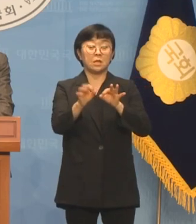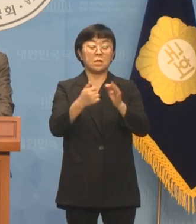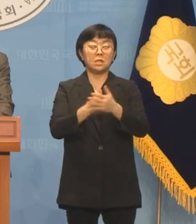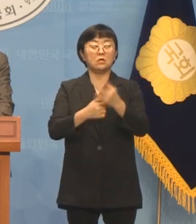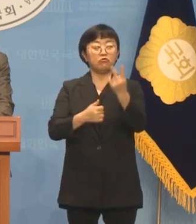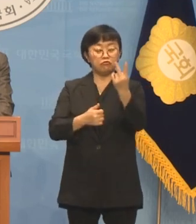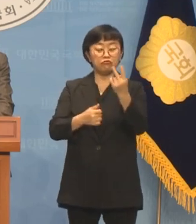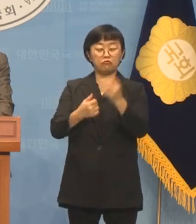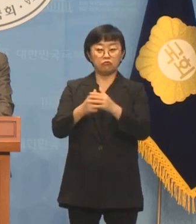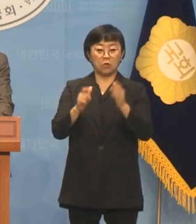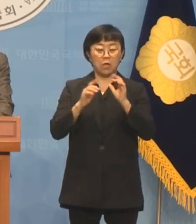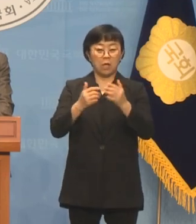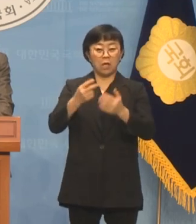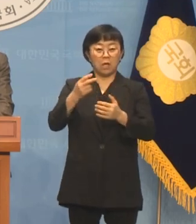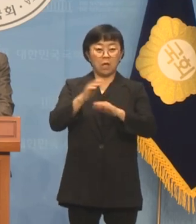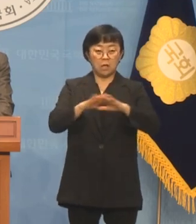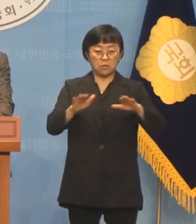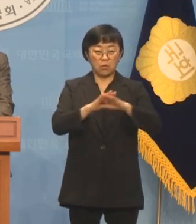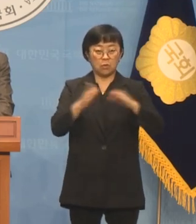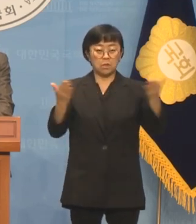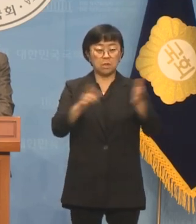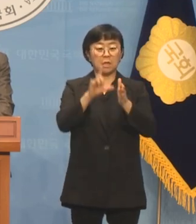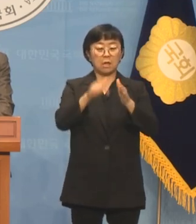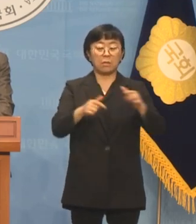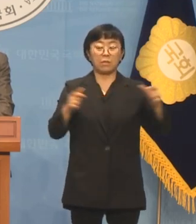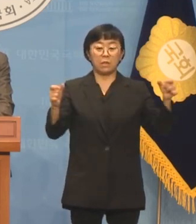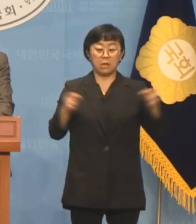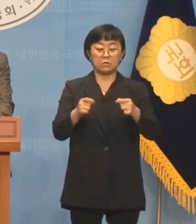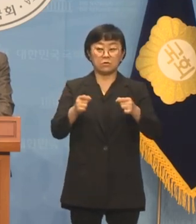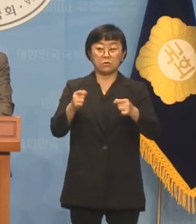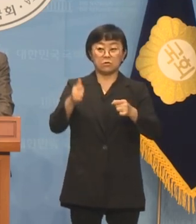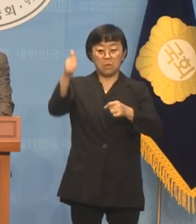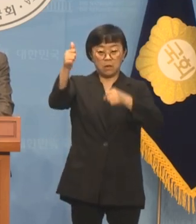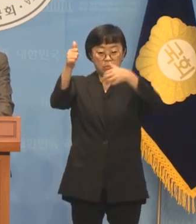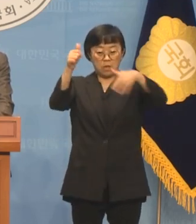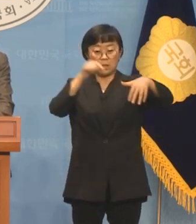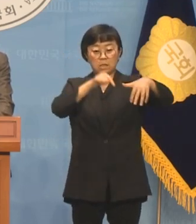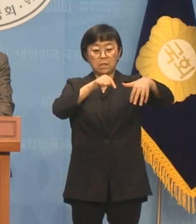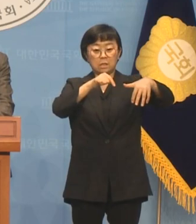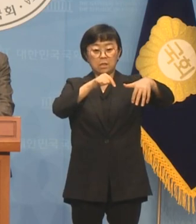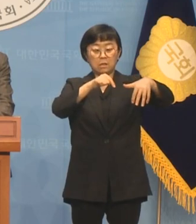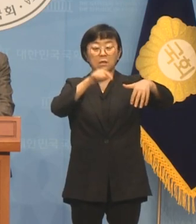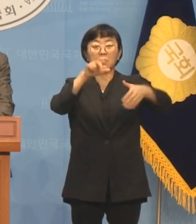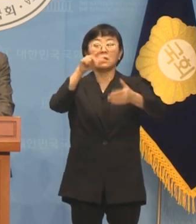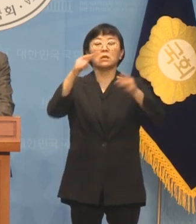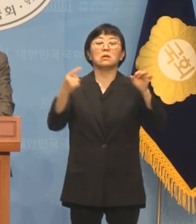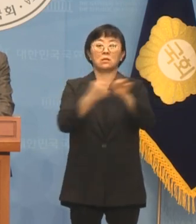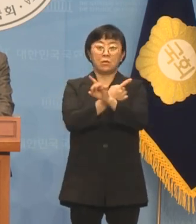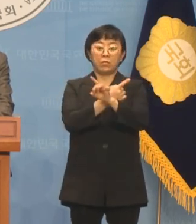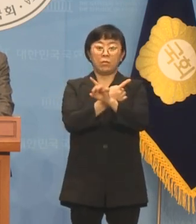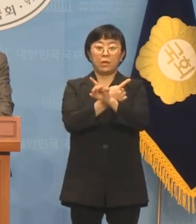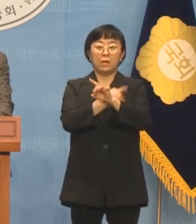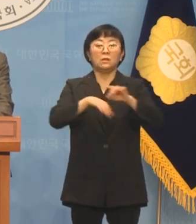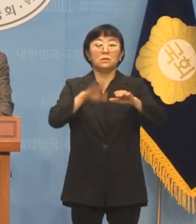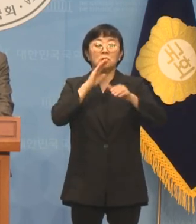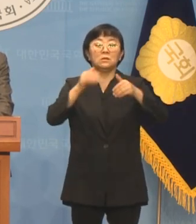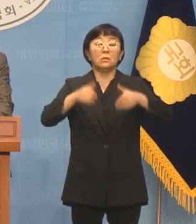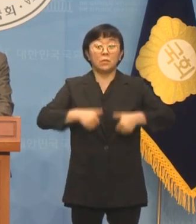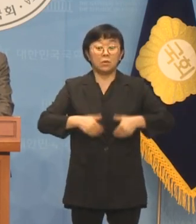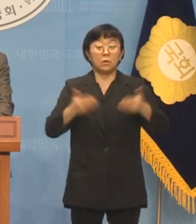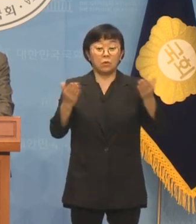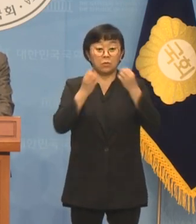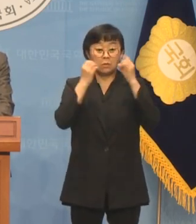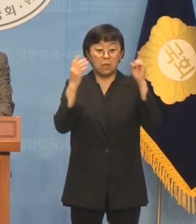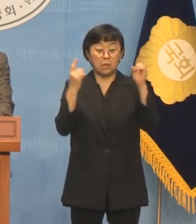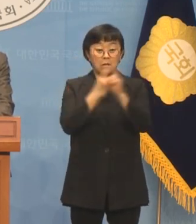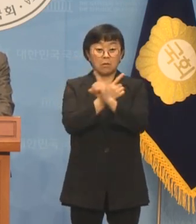해소와 근로시간 단축, 원하층간 불공정 거래 개선 등 진짜 필요한